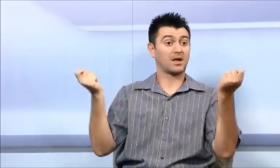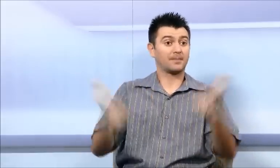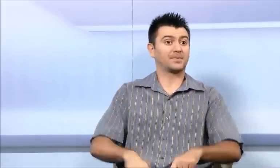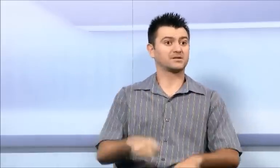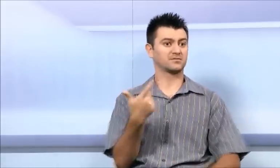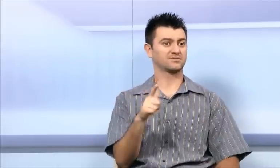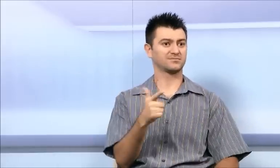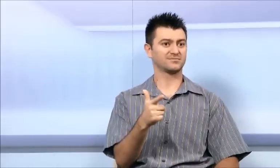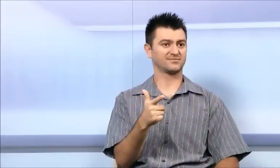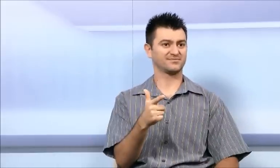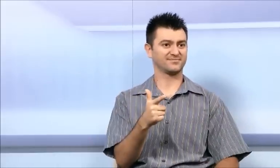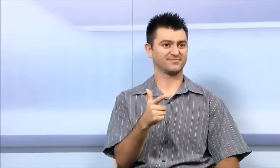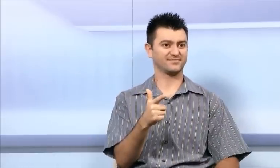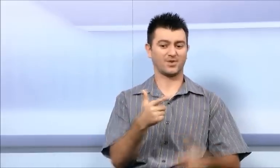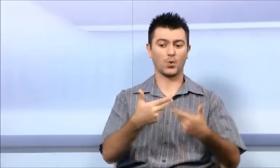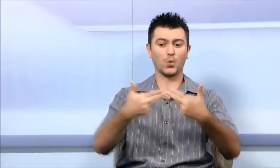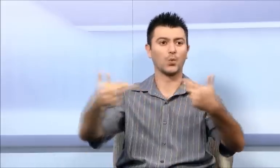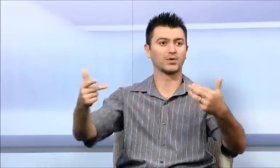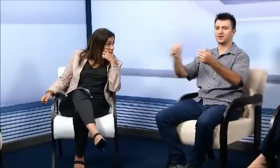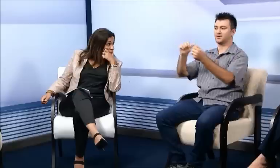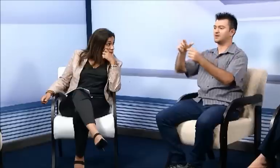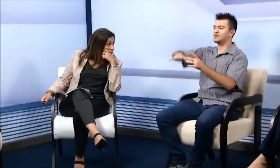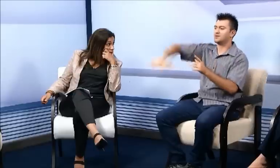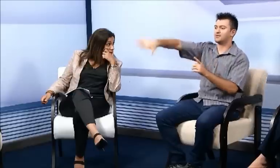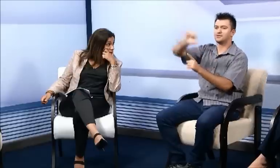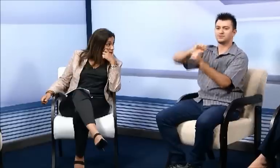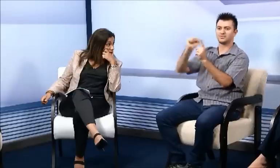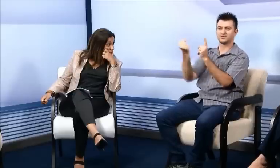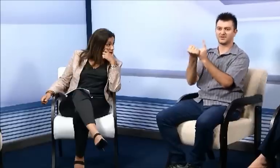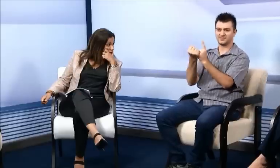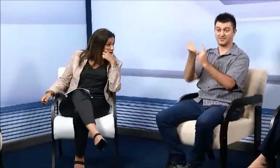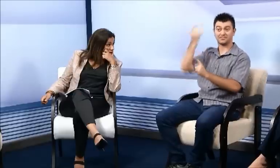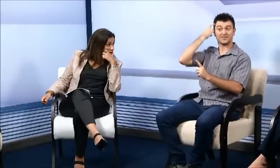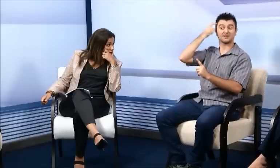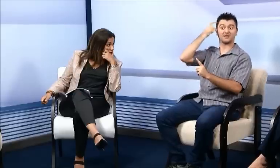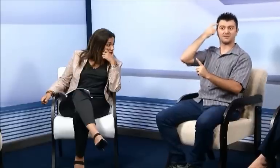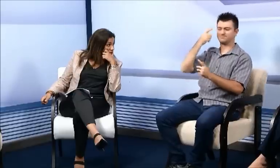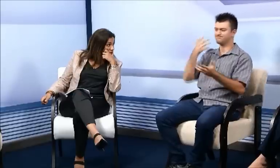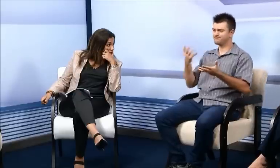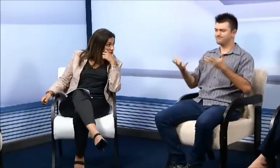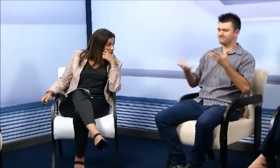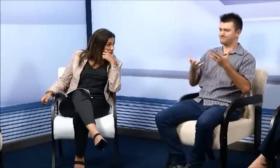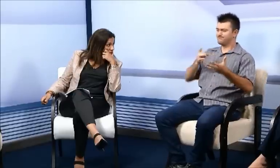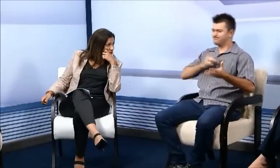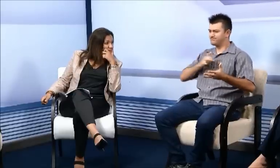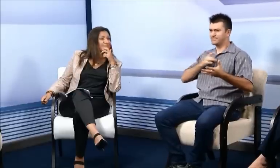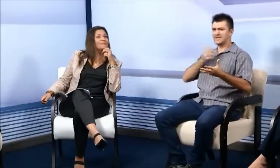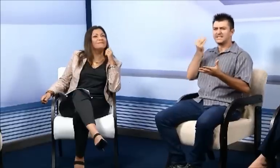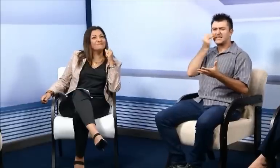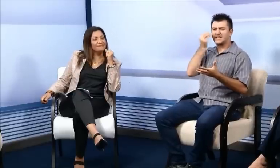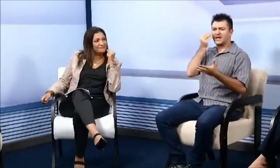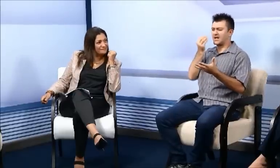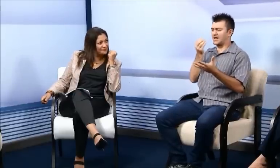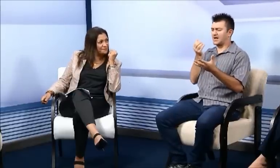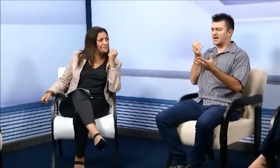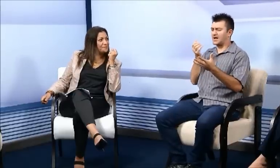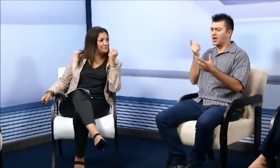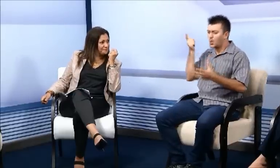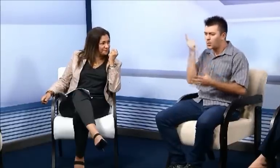A minha mãe pensava que eu não tinha capacidade, que eu não ia conseguir fazer as coisas, que eu não ia conseguir interagir